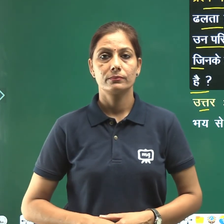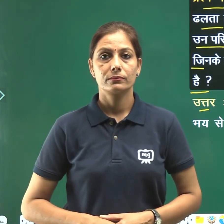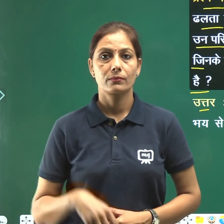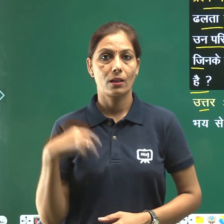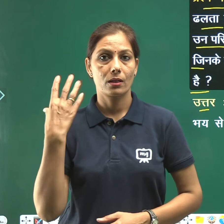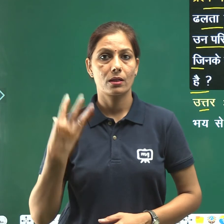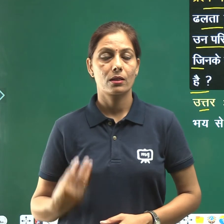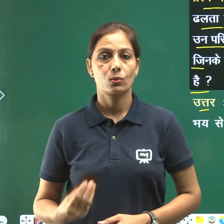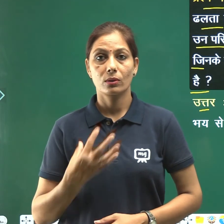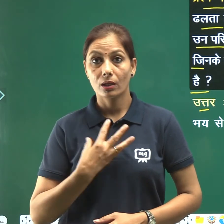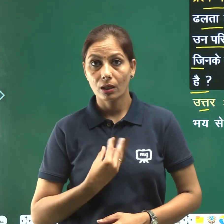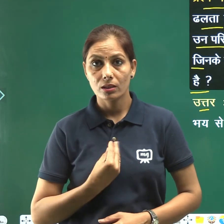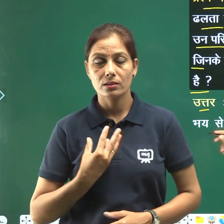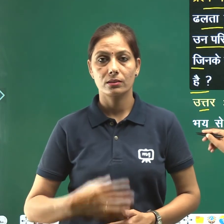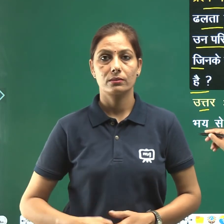रात होने के भय से